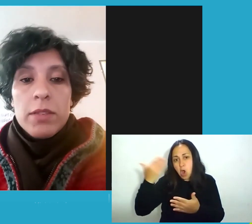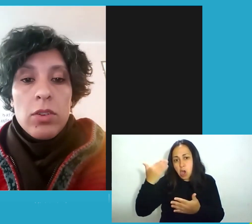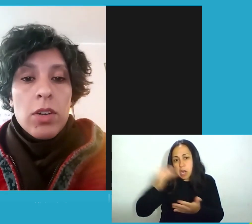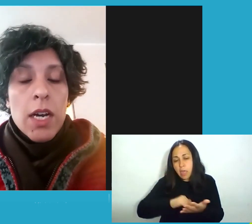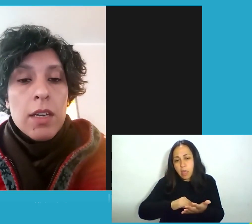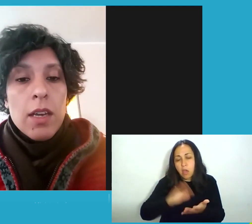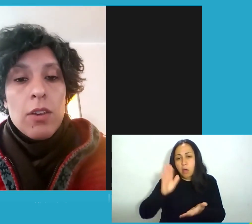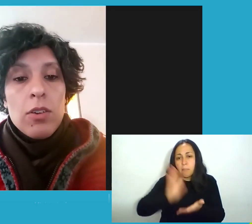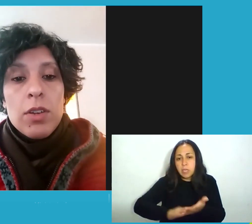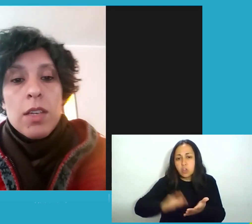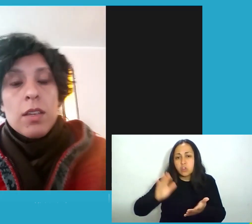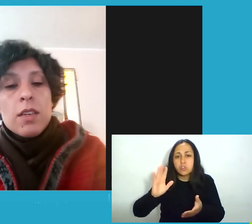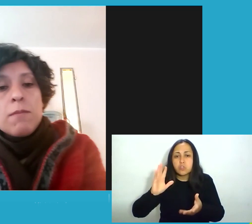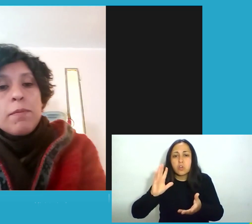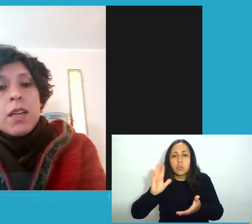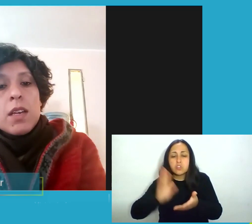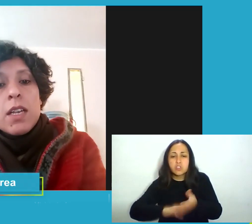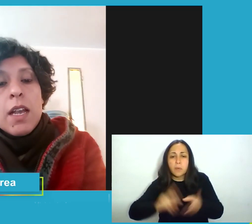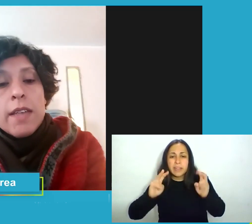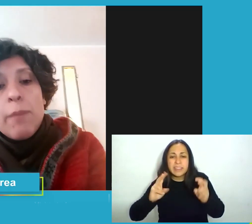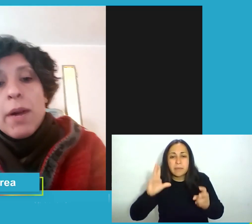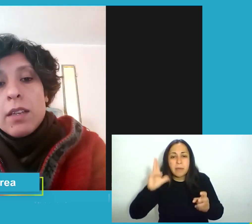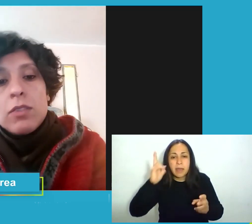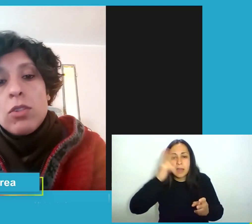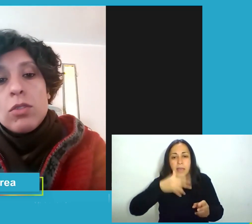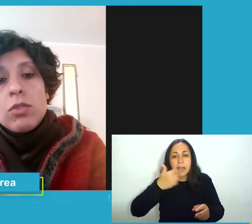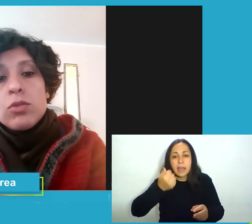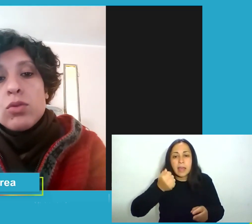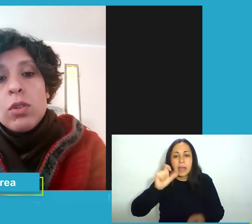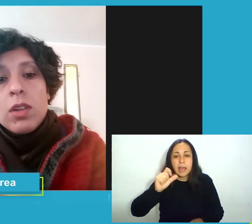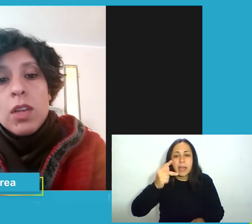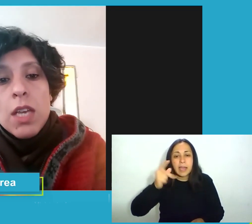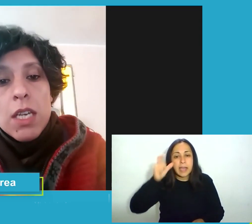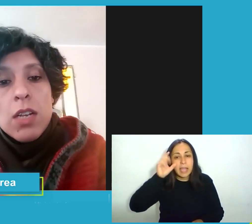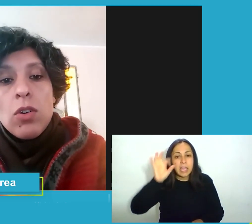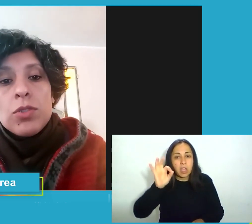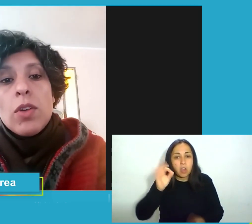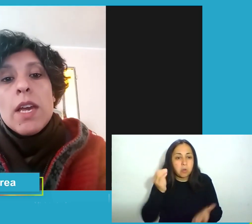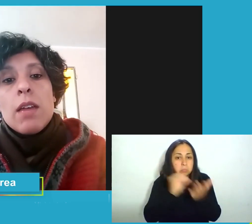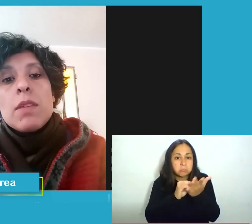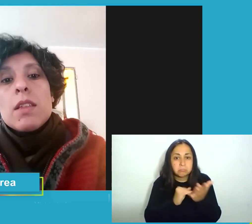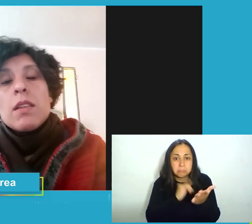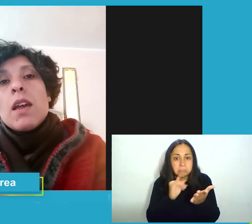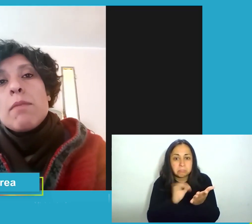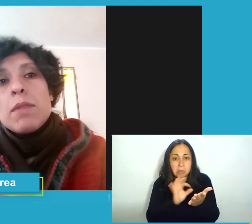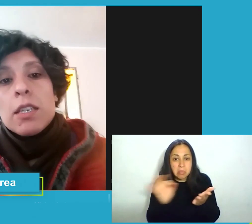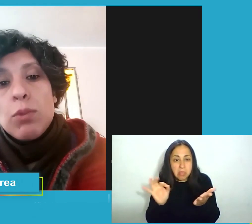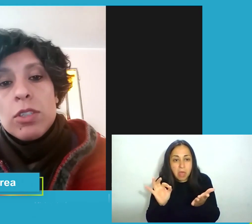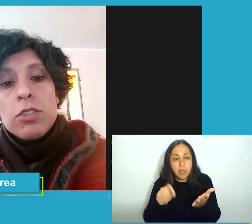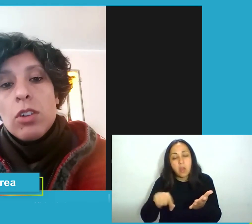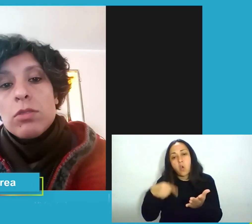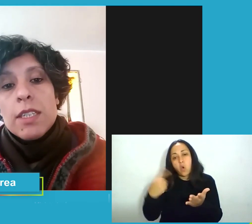los episodios de hackeo y esa parte no estuvo. Y lo otro es que en